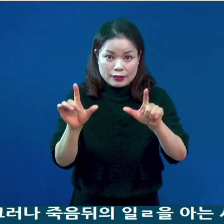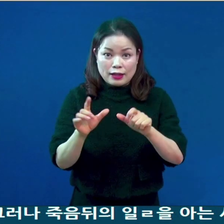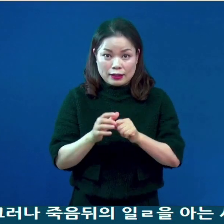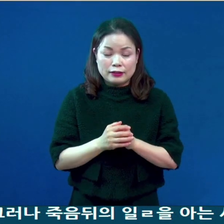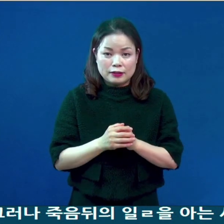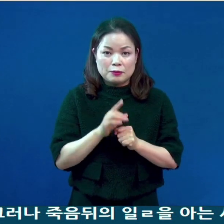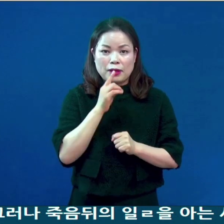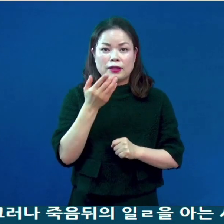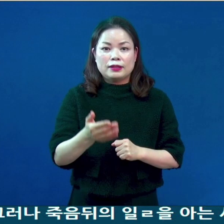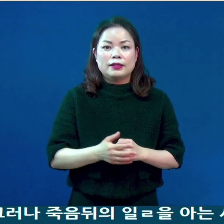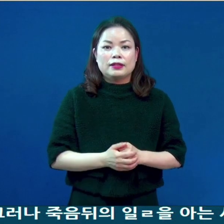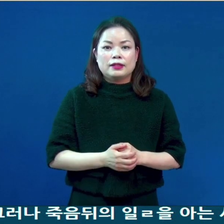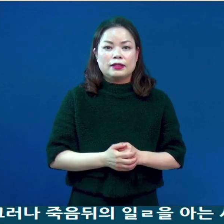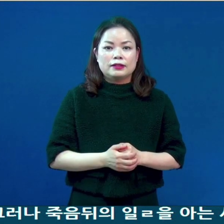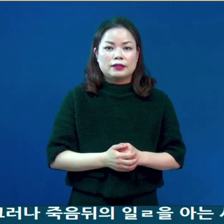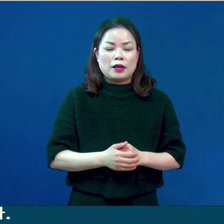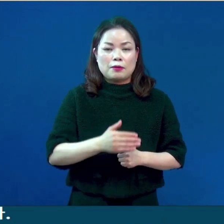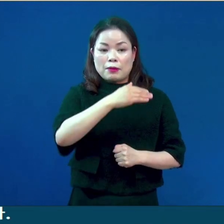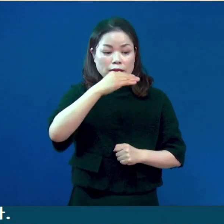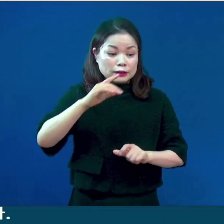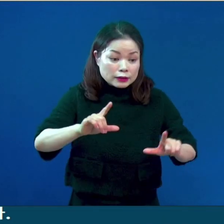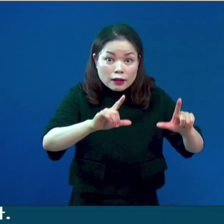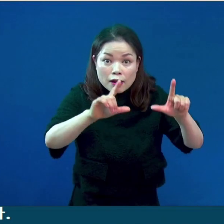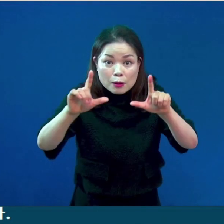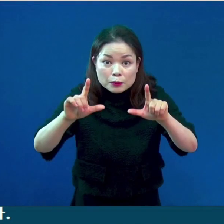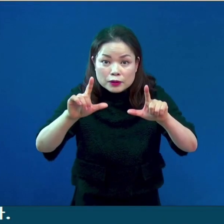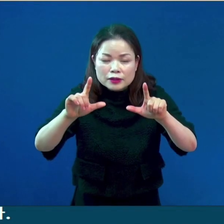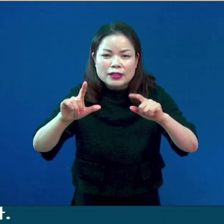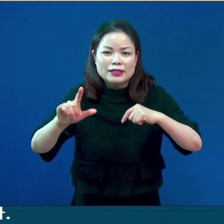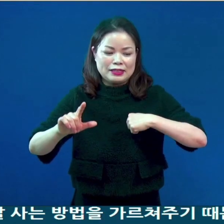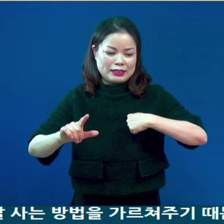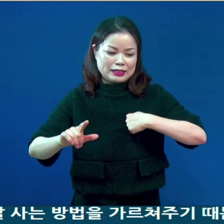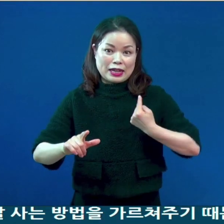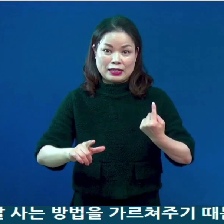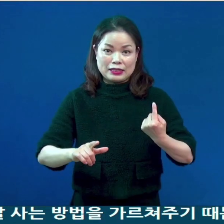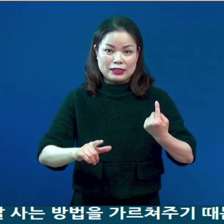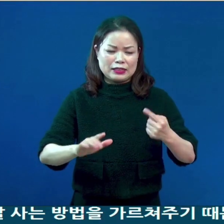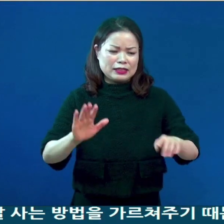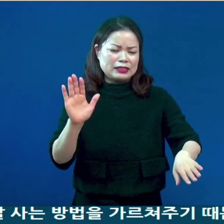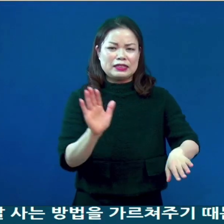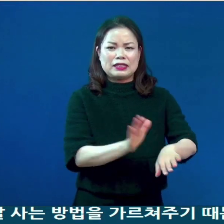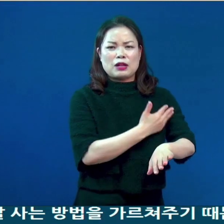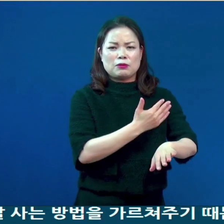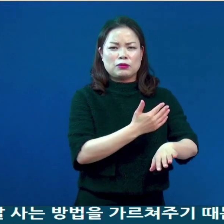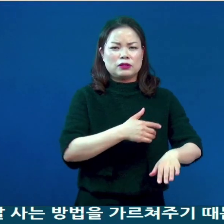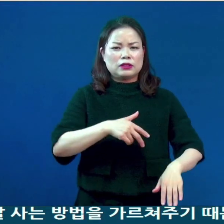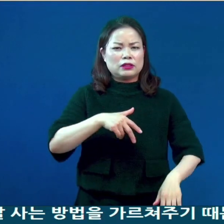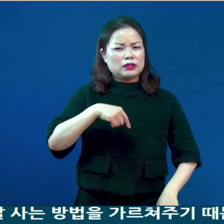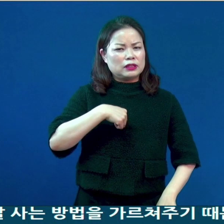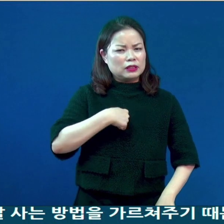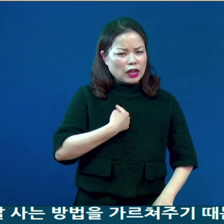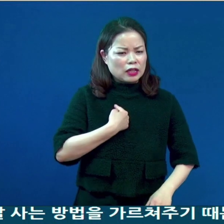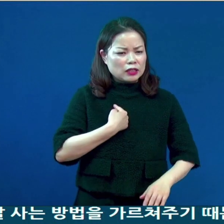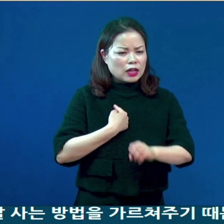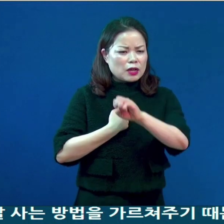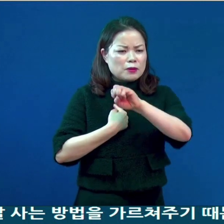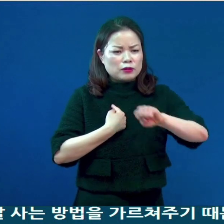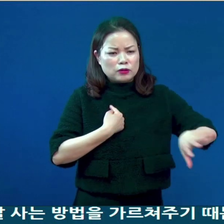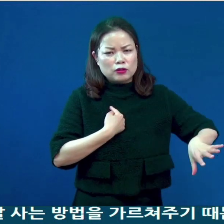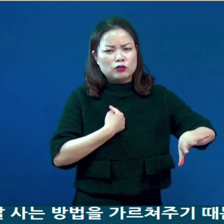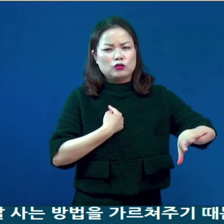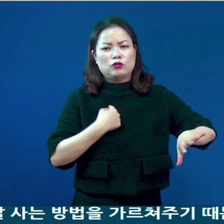얘기해 주는 겁니다. 제대로 된 삶은 자기의 잘못된 자아가 죽어야 되는